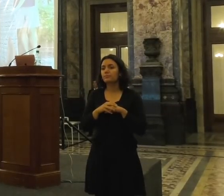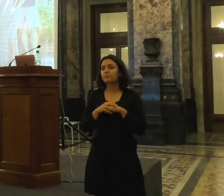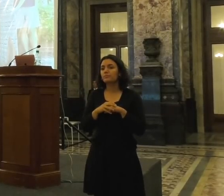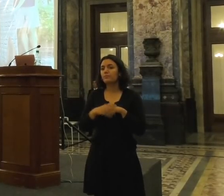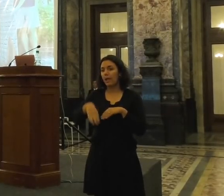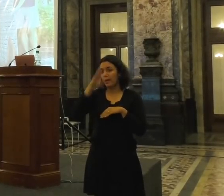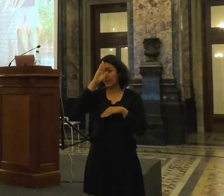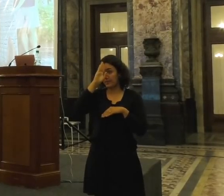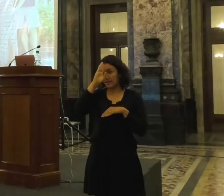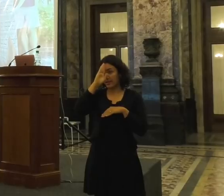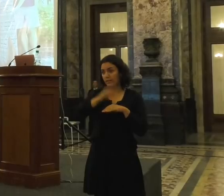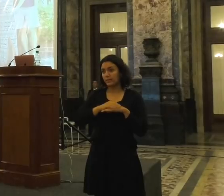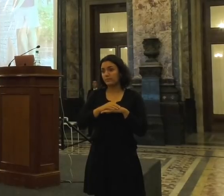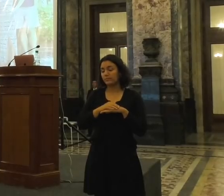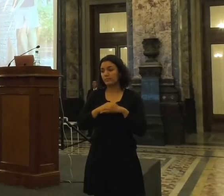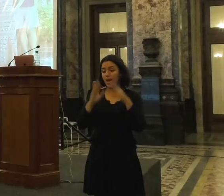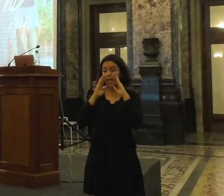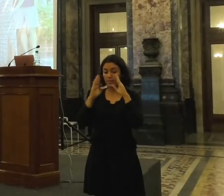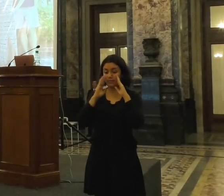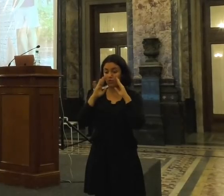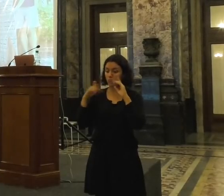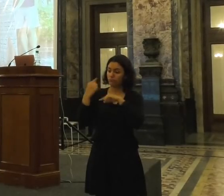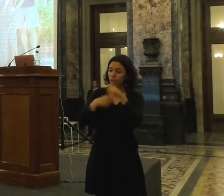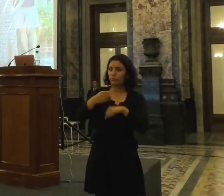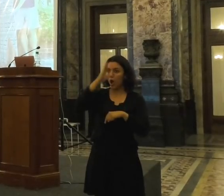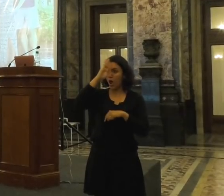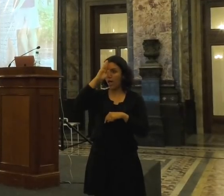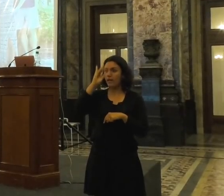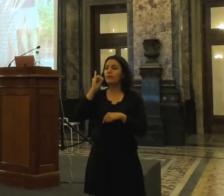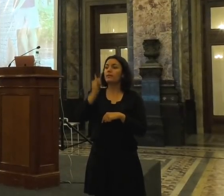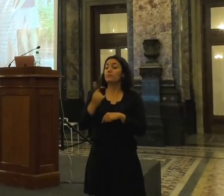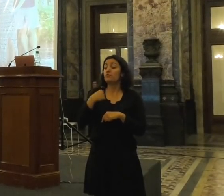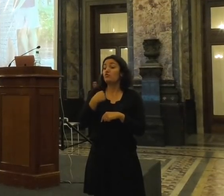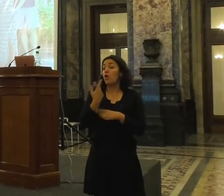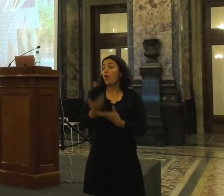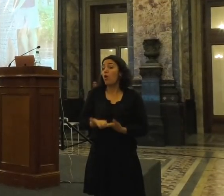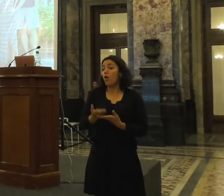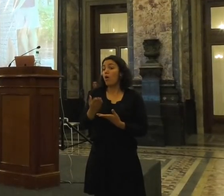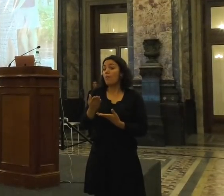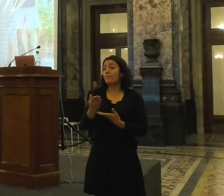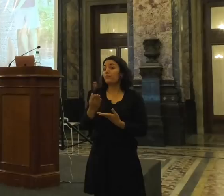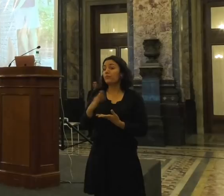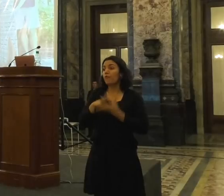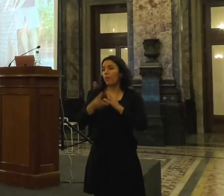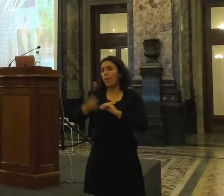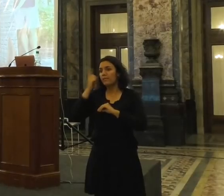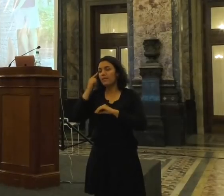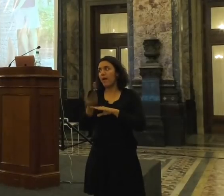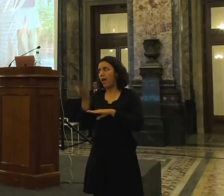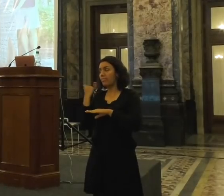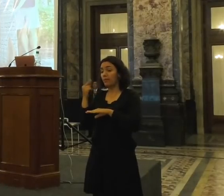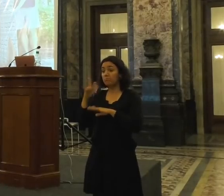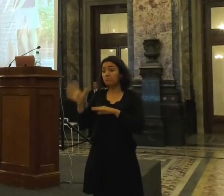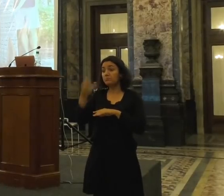si el aprendizaje, si la atención iba a acelerar el aprendizaje. Esa era mi hipótesis y encontramos que así era.